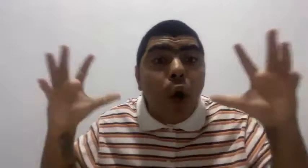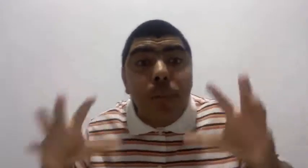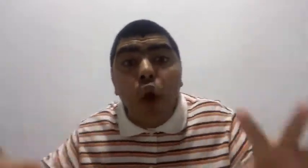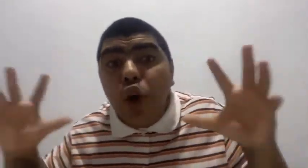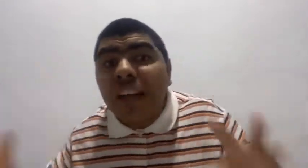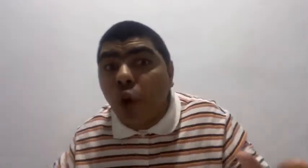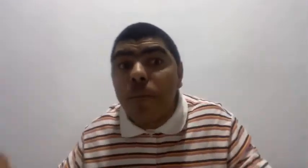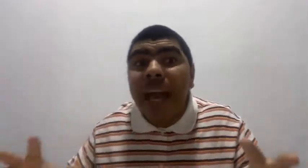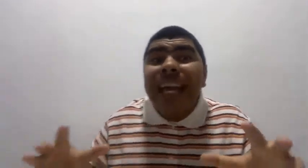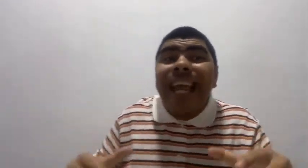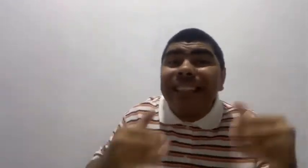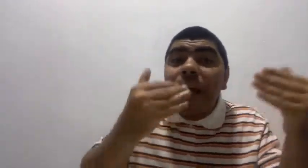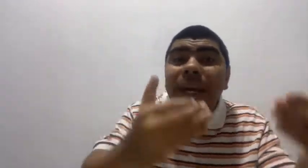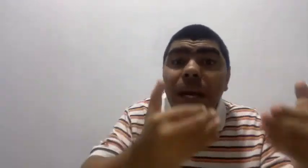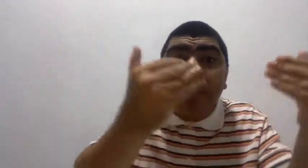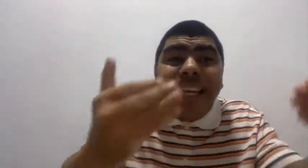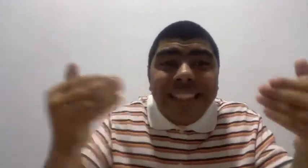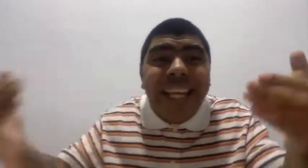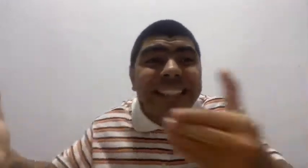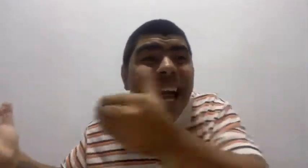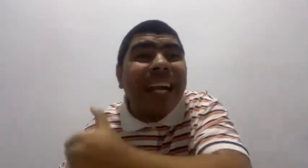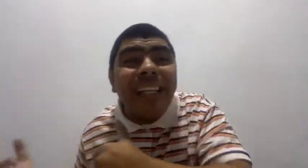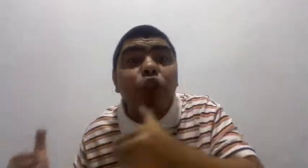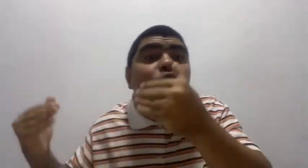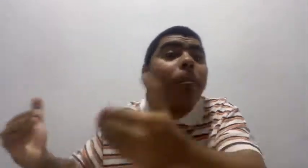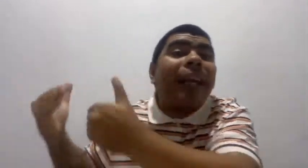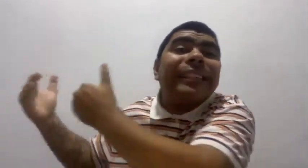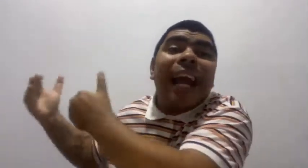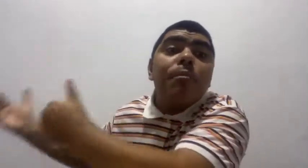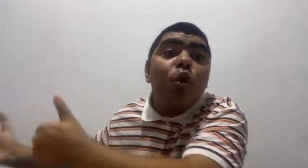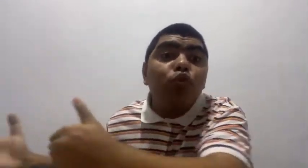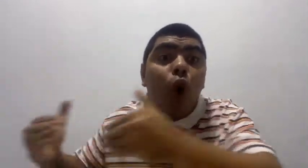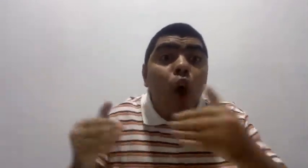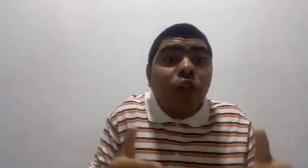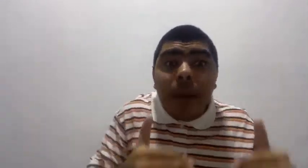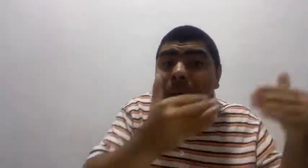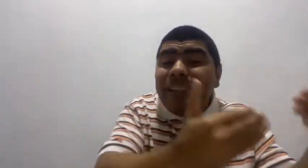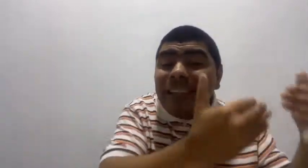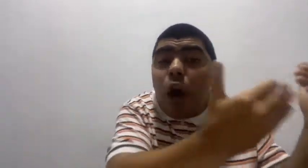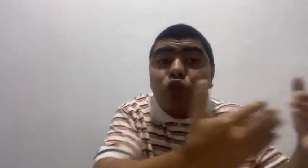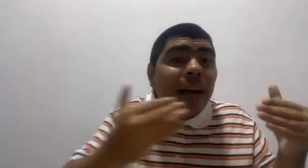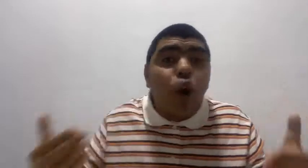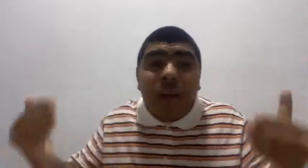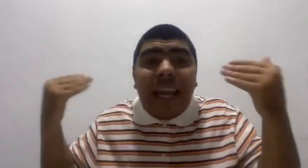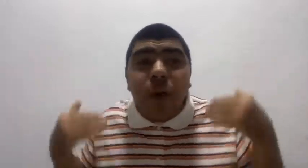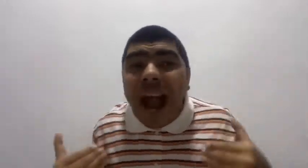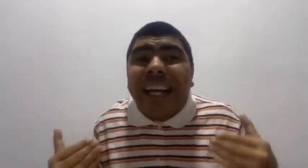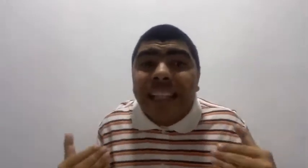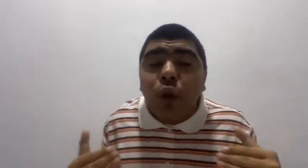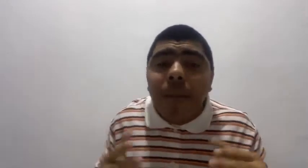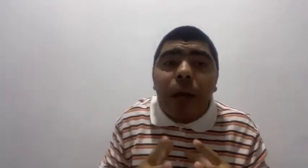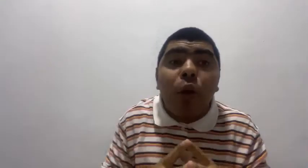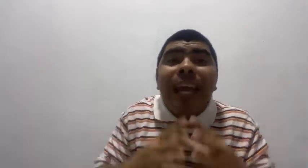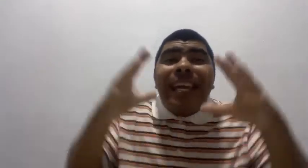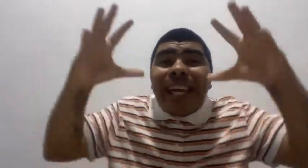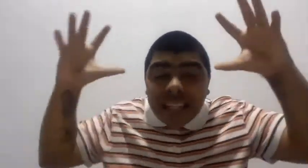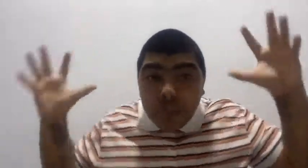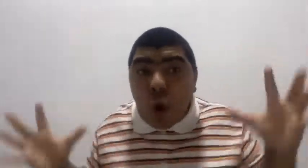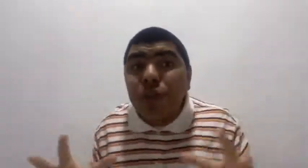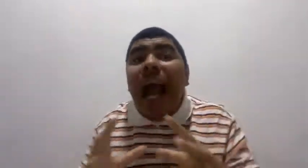propio corazón, y en deber de parecerse a Cristo, se parecen al mundo, se parecen a otra cosa que no es a Cristo, hermano. Y por